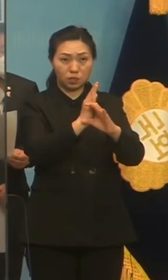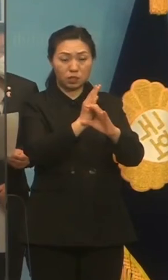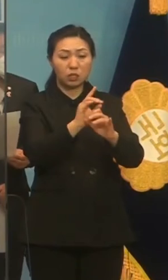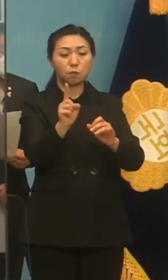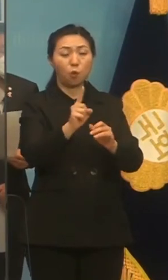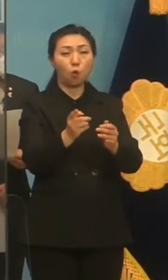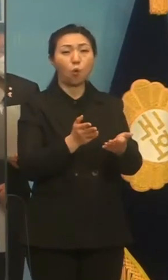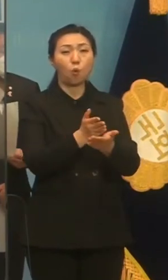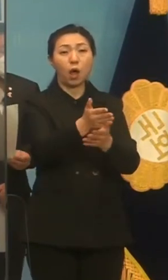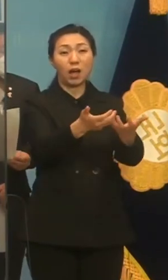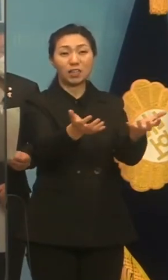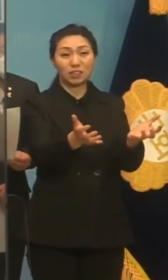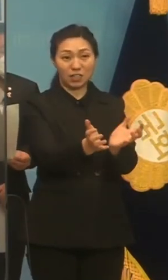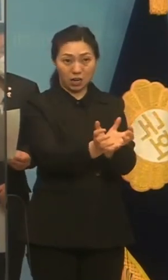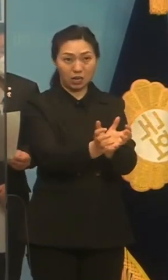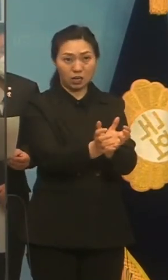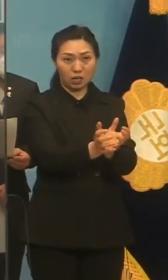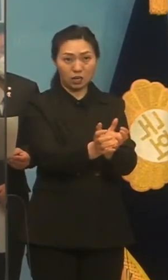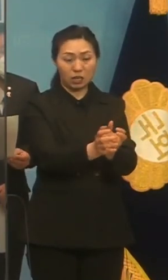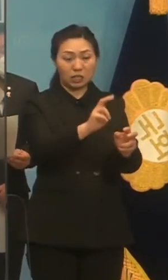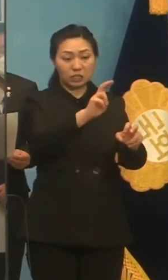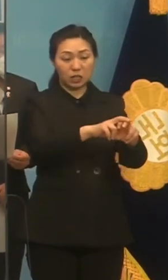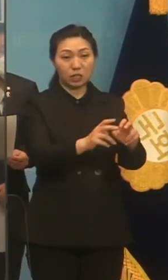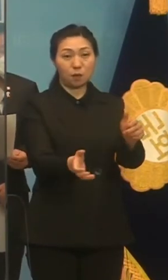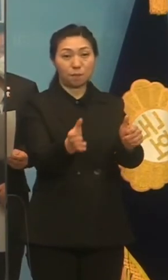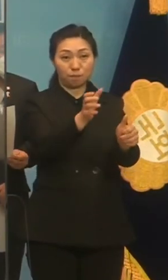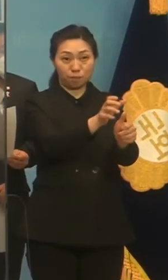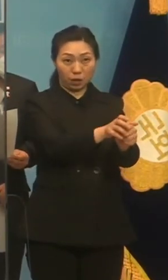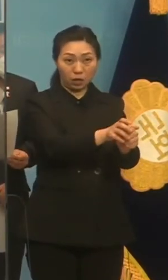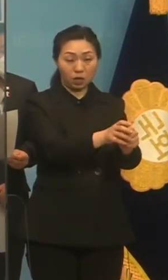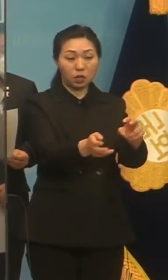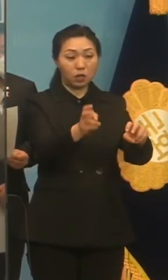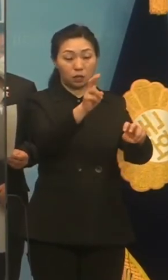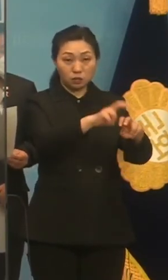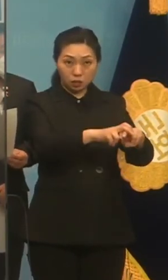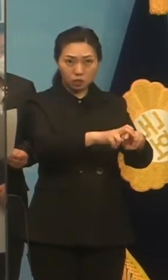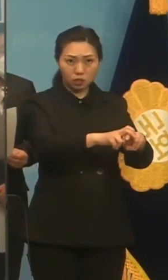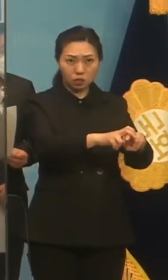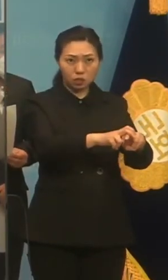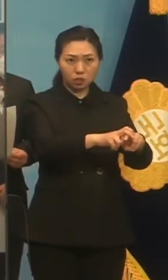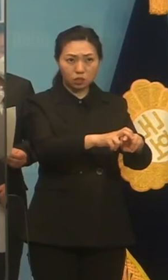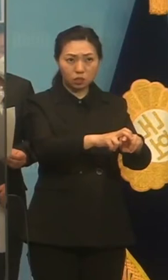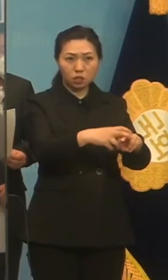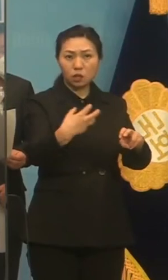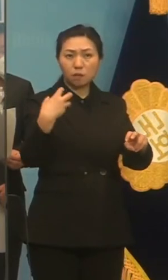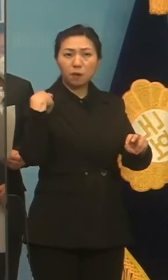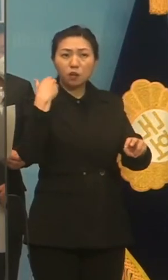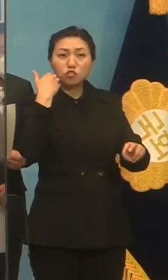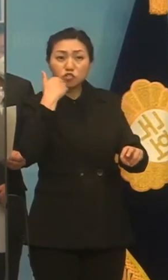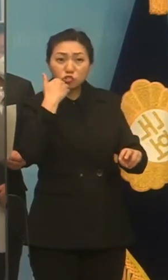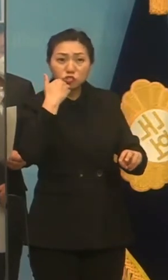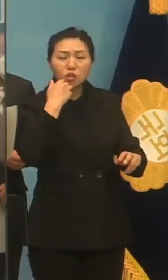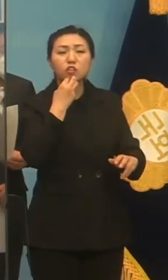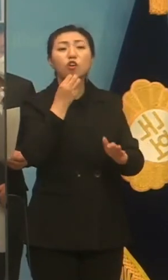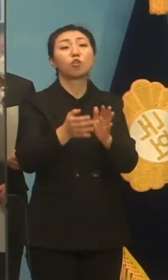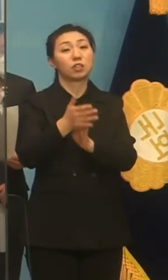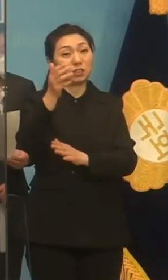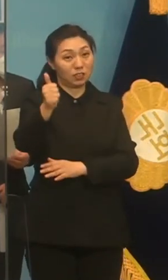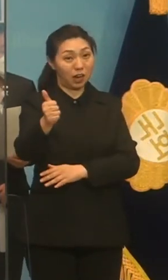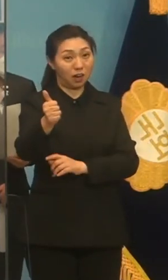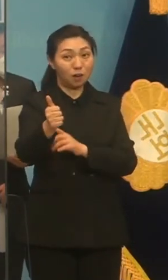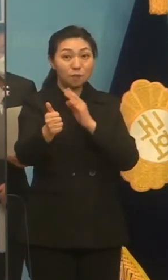인사 편이니 바닥에 사는 성 시장이 하나봐 나라 이야기 되십시오